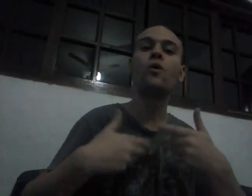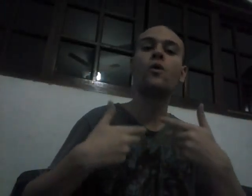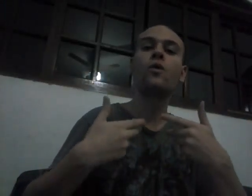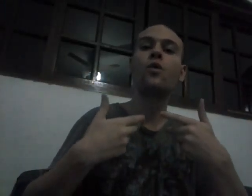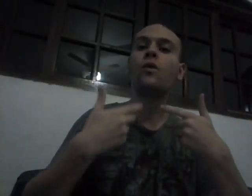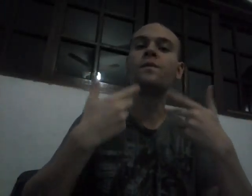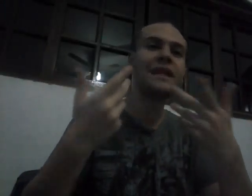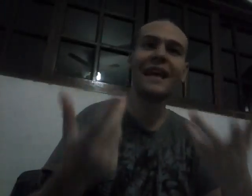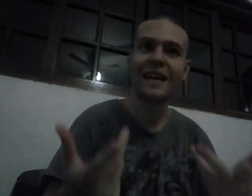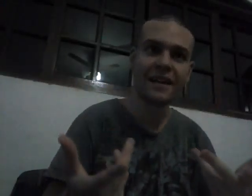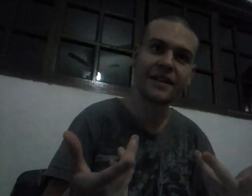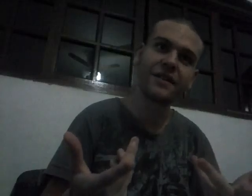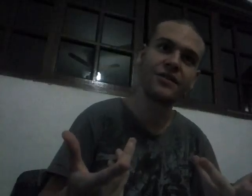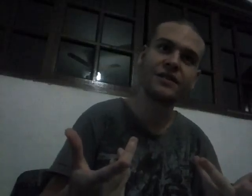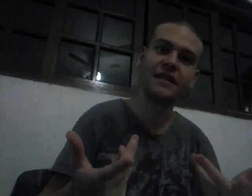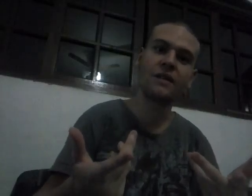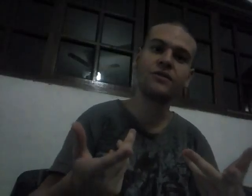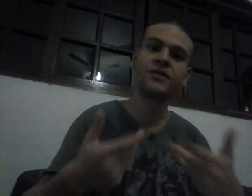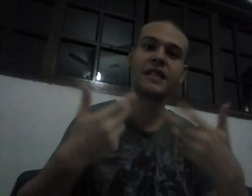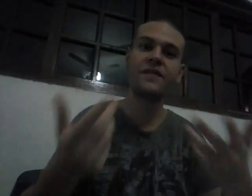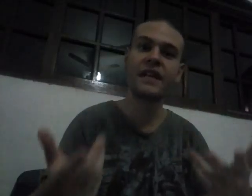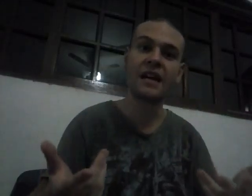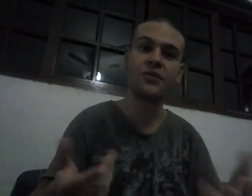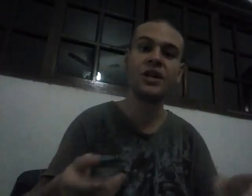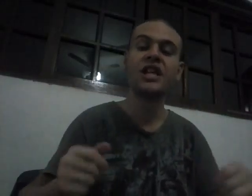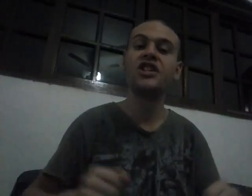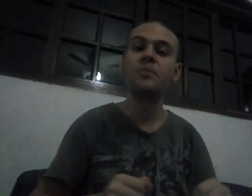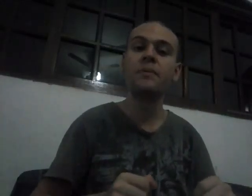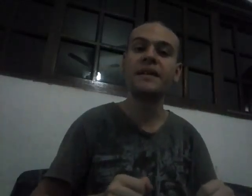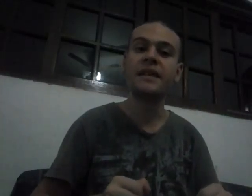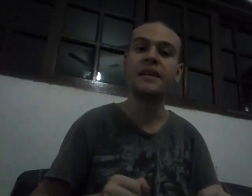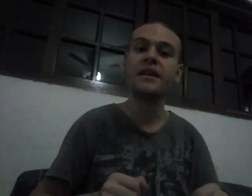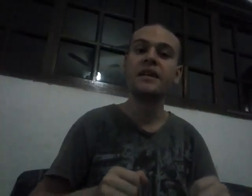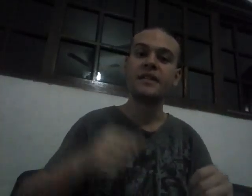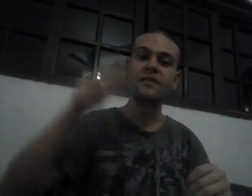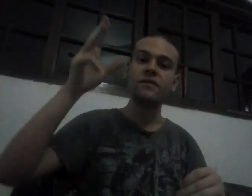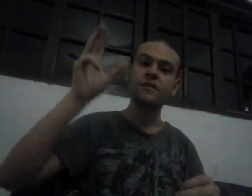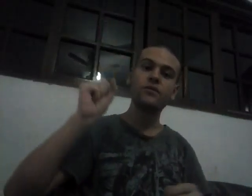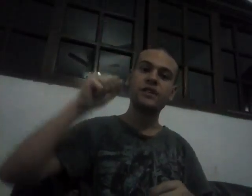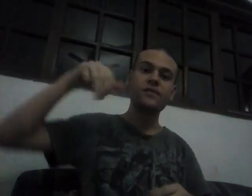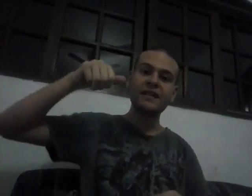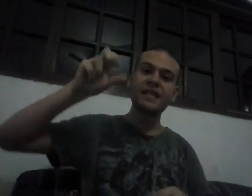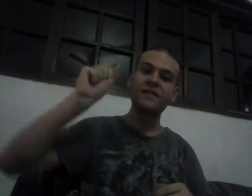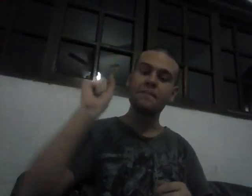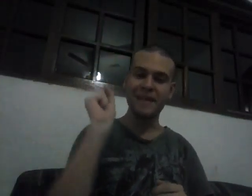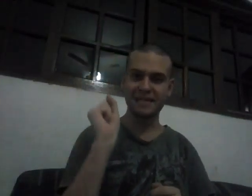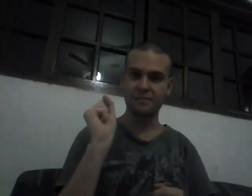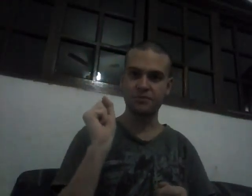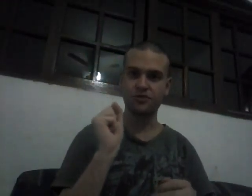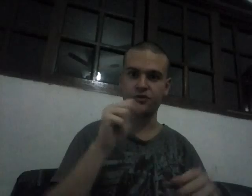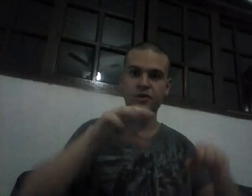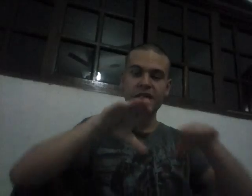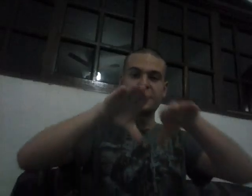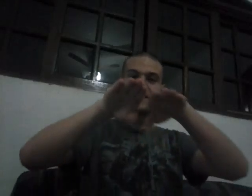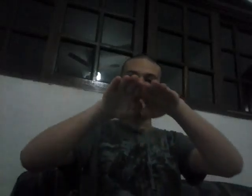contêm o significado, tipo mesa. Você não vai escrever mesa com surdo. Você